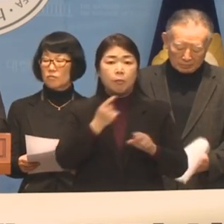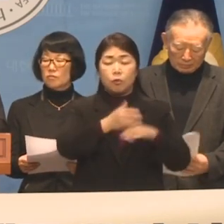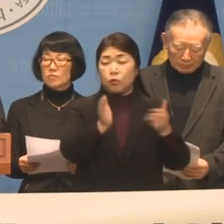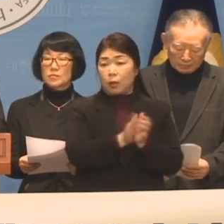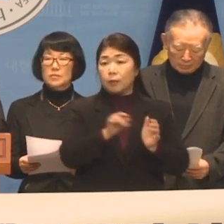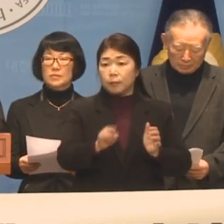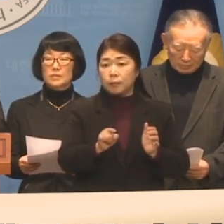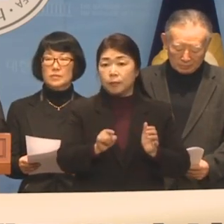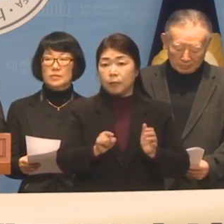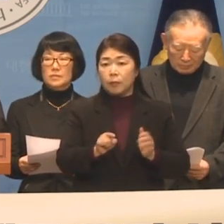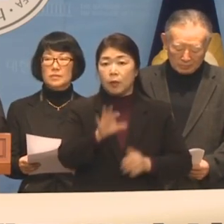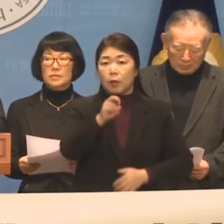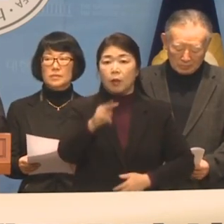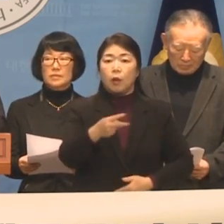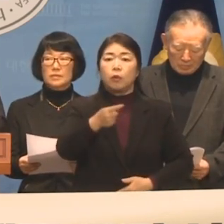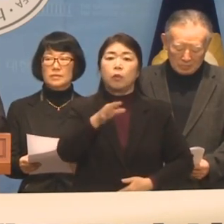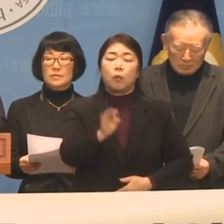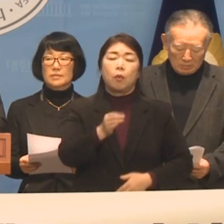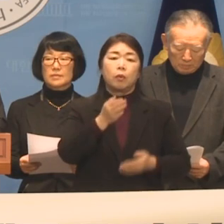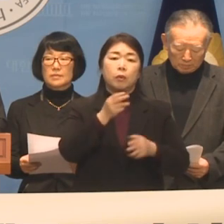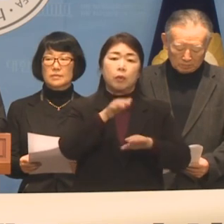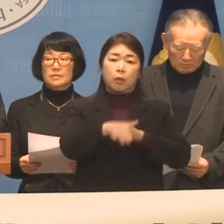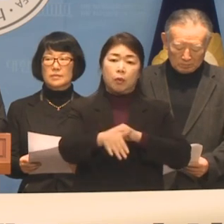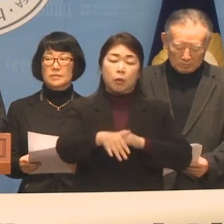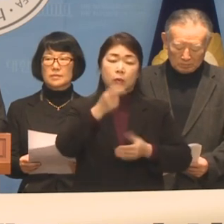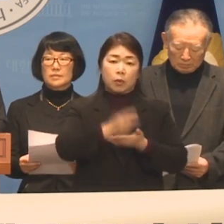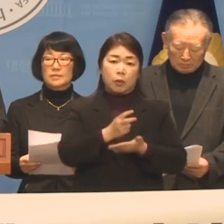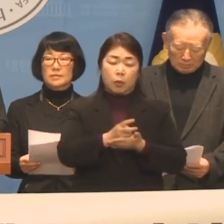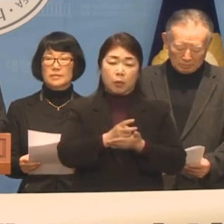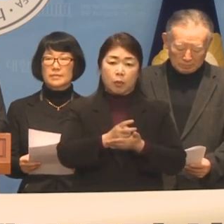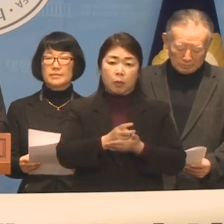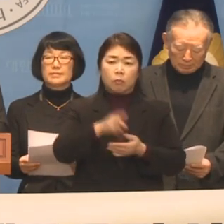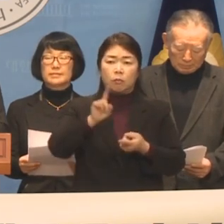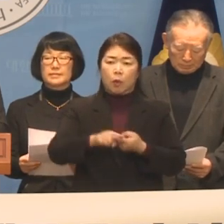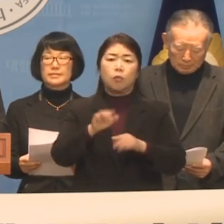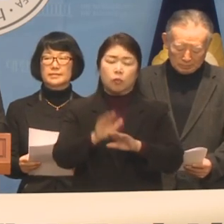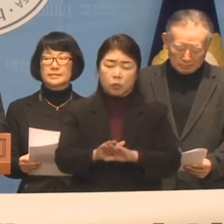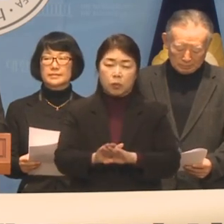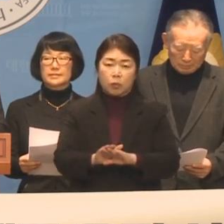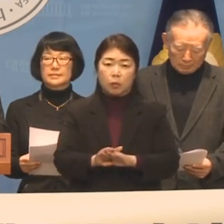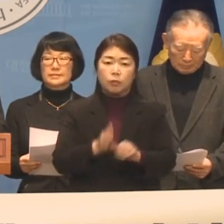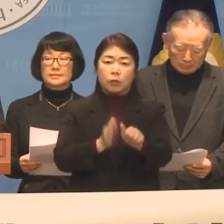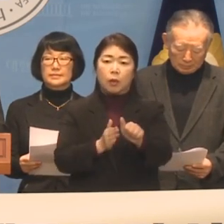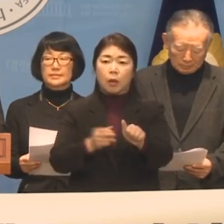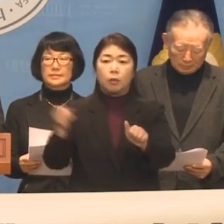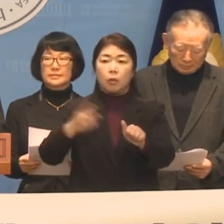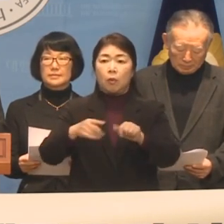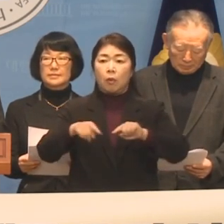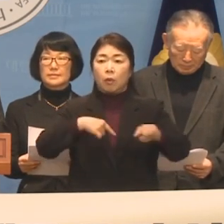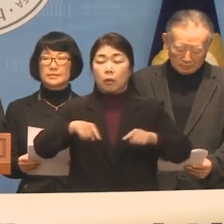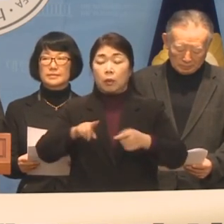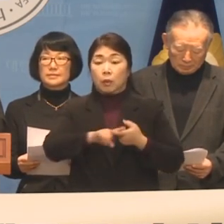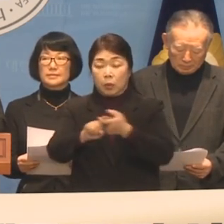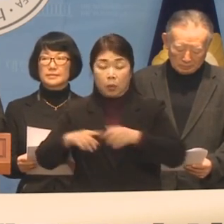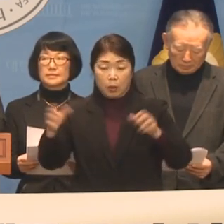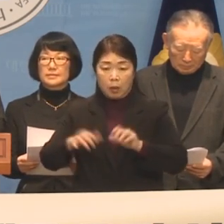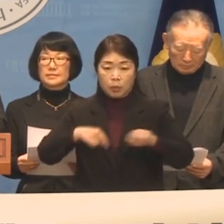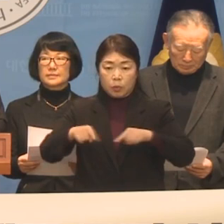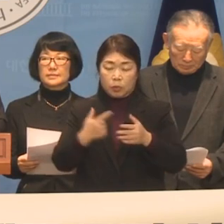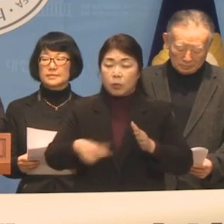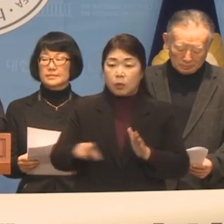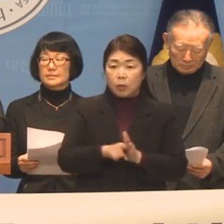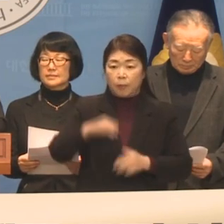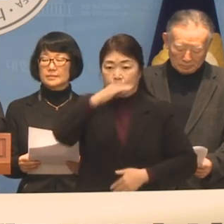민주당이 준연동형 제도를 고수하도록 촉구하고 연합정치를 위해서